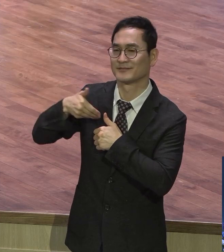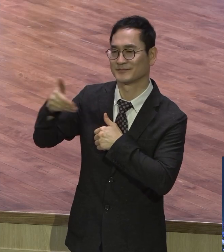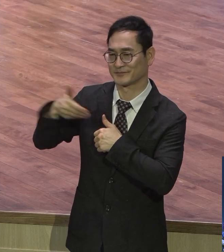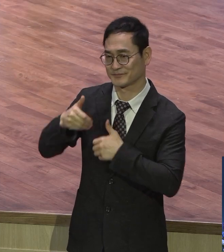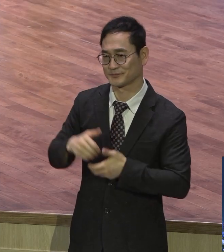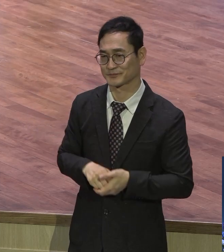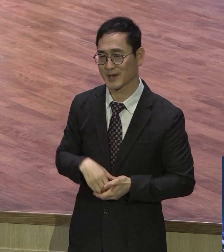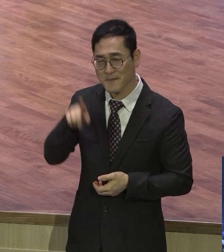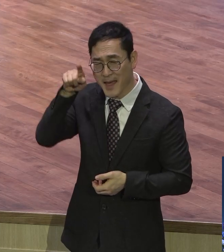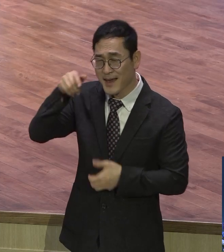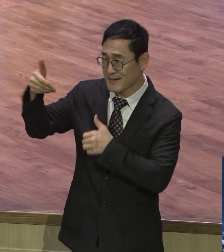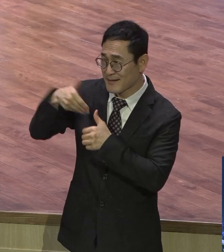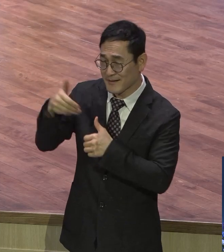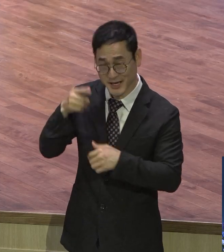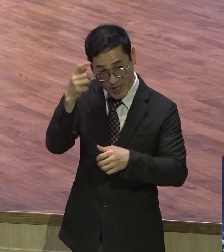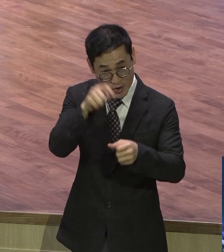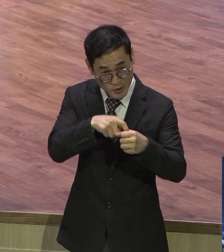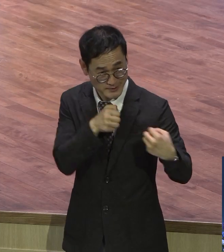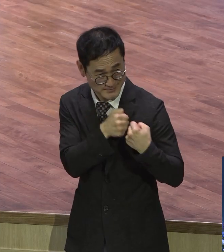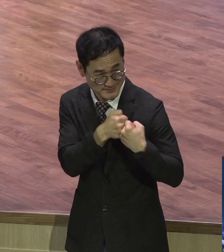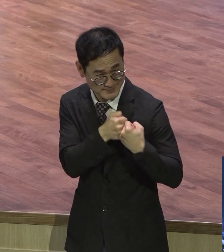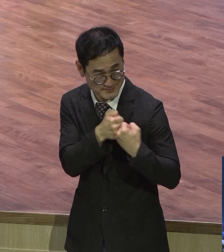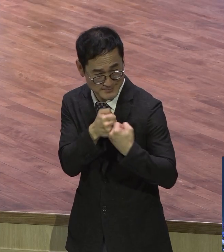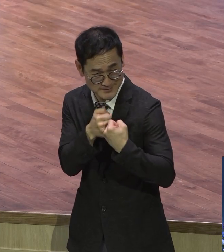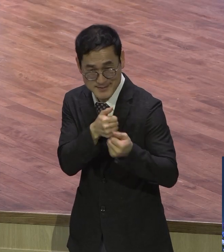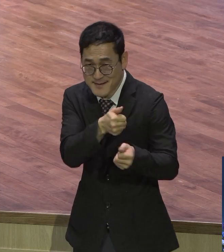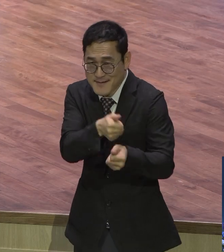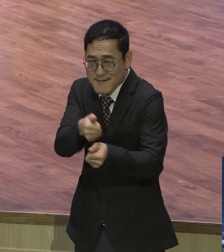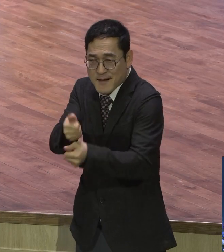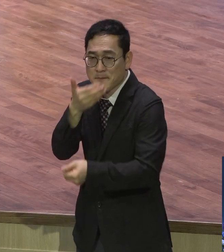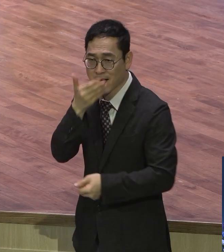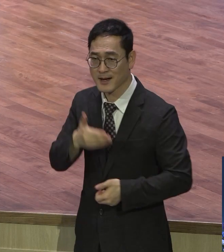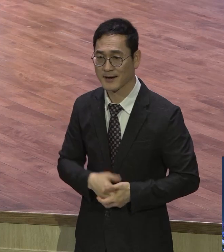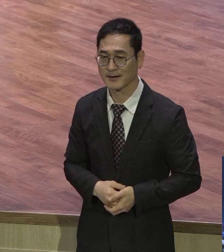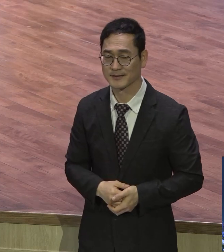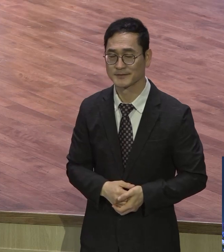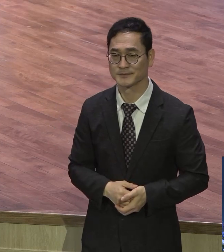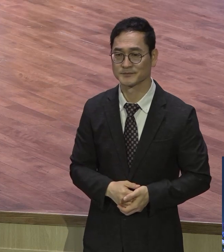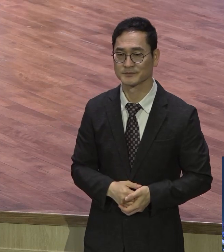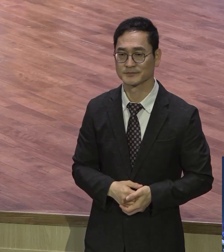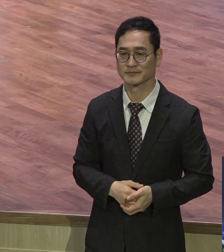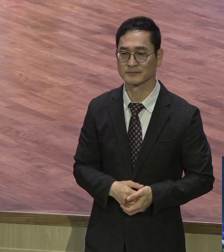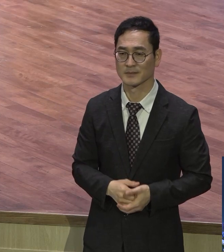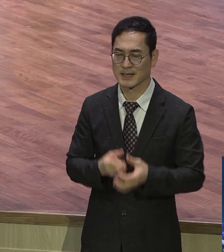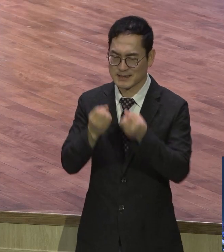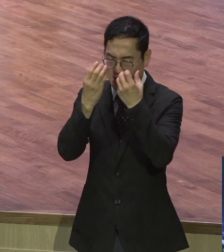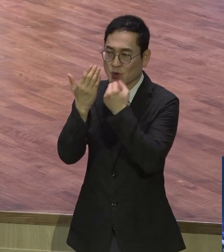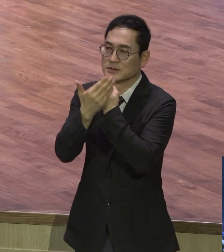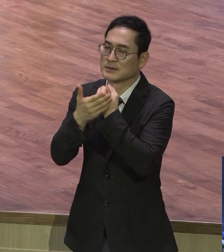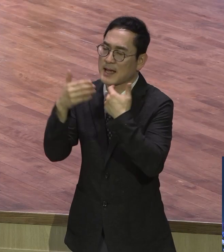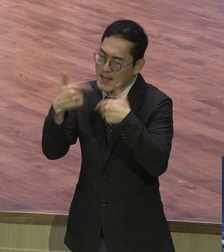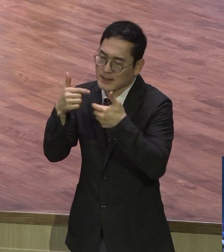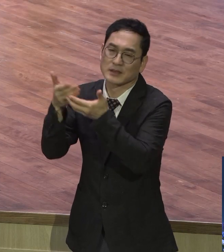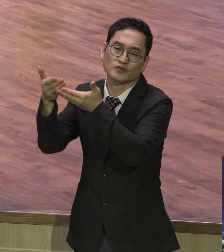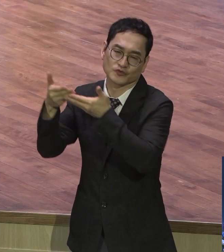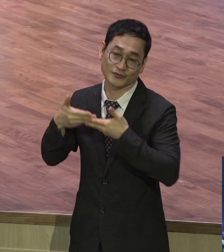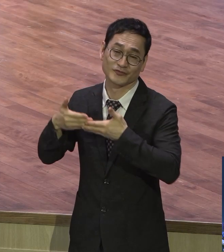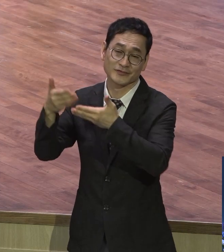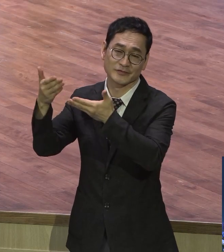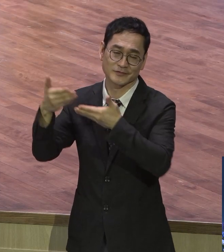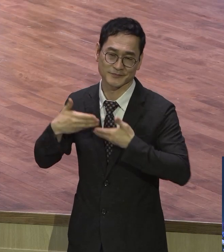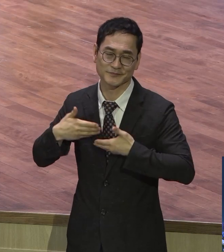매일 영적 싸움이 싸워야 되니까 새로운 은혜를 매일 주세요 하나님께 강구하고 매일 그래서